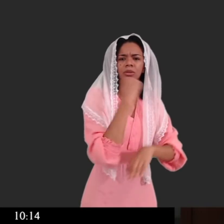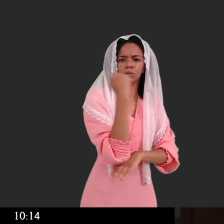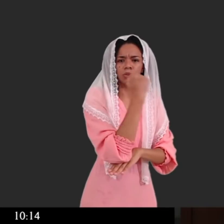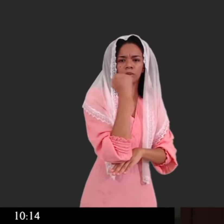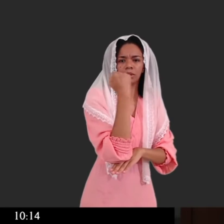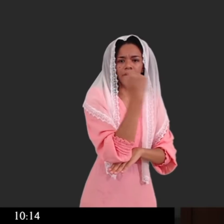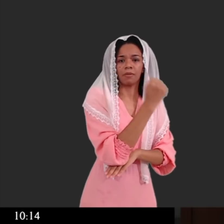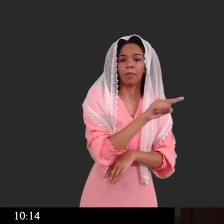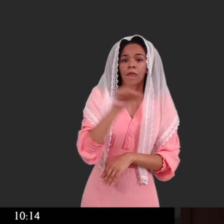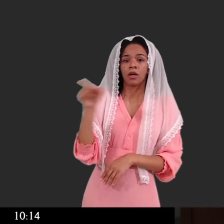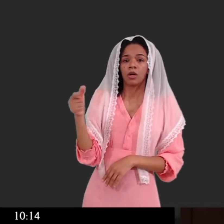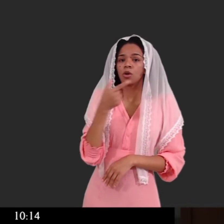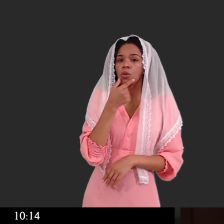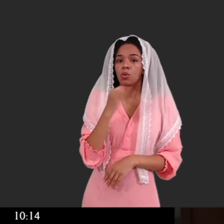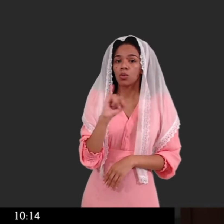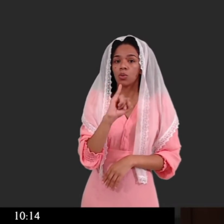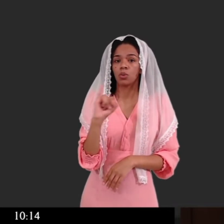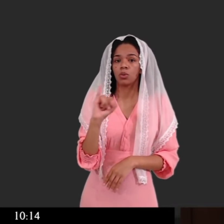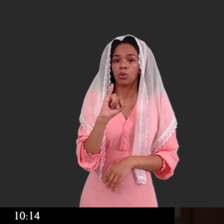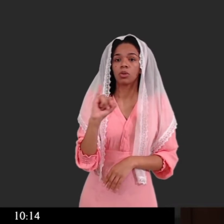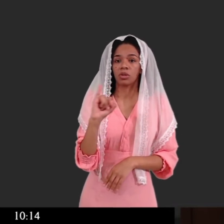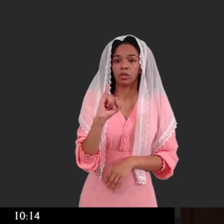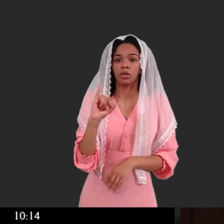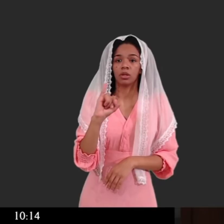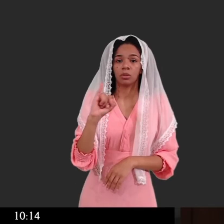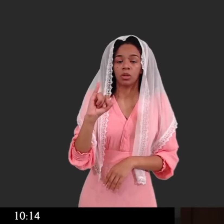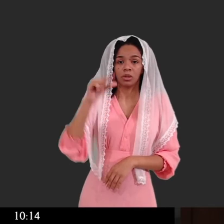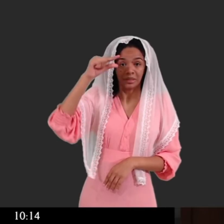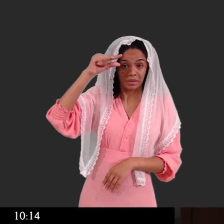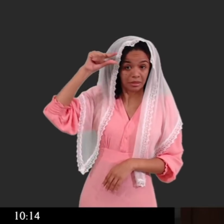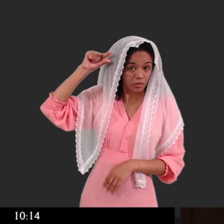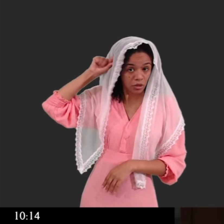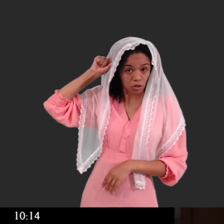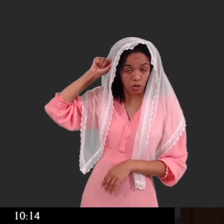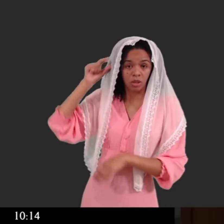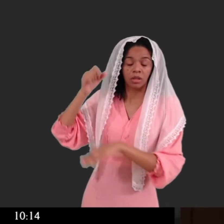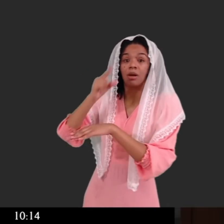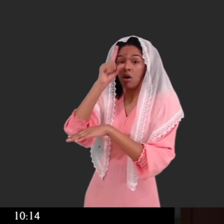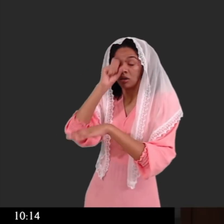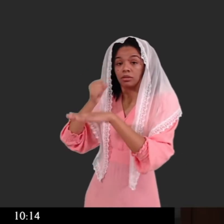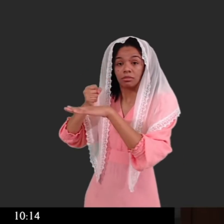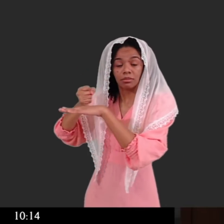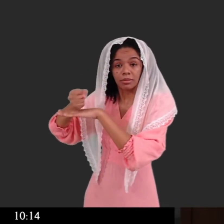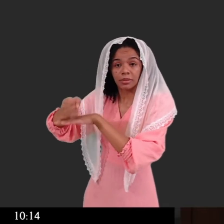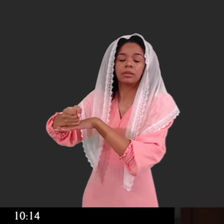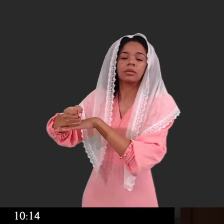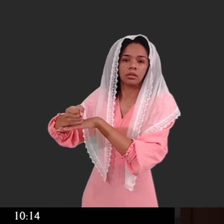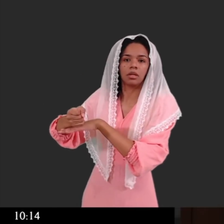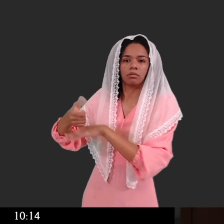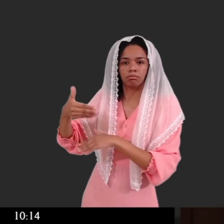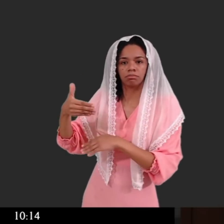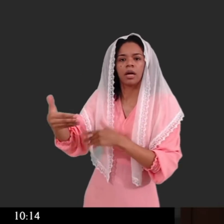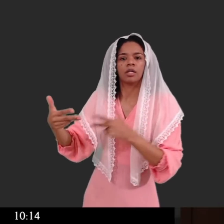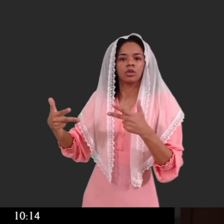O irmão Salvador, já citei, ele está na UTI do INCOR. Está prevista uma cirurgia ou um procedimento médico